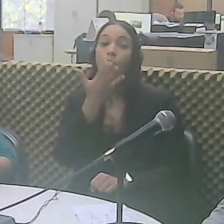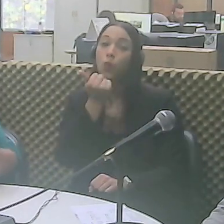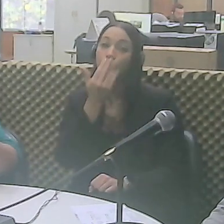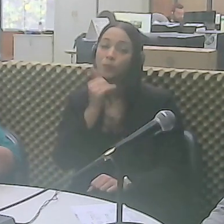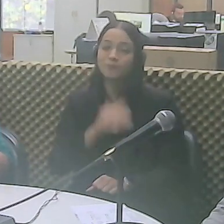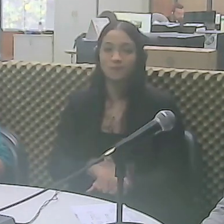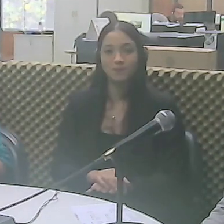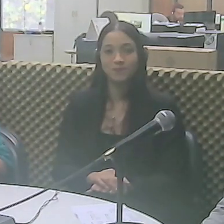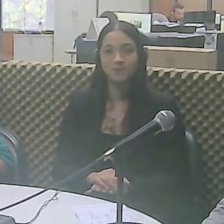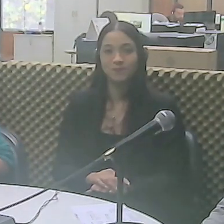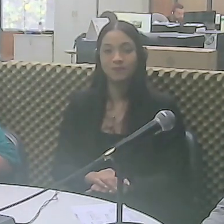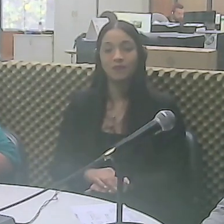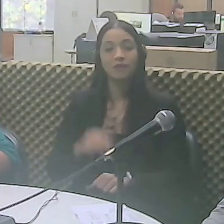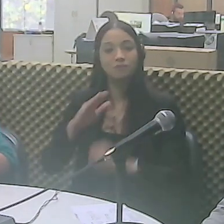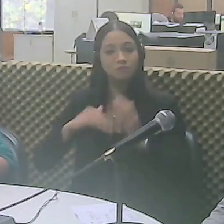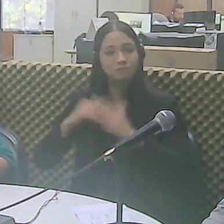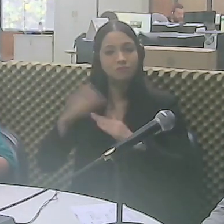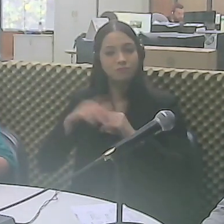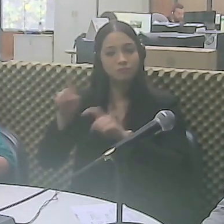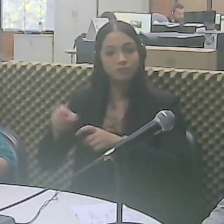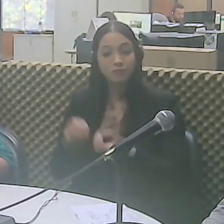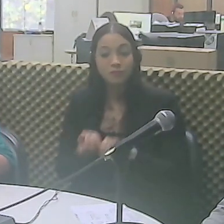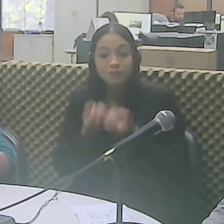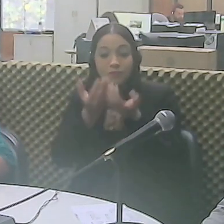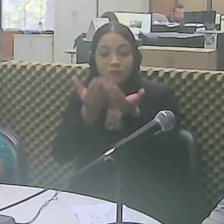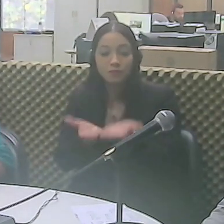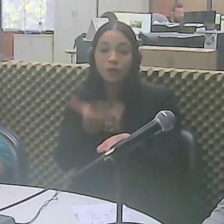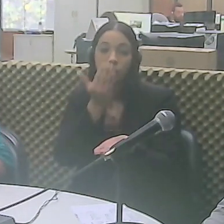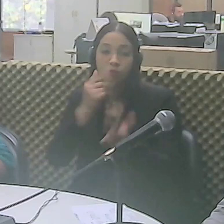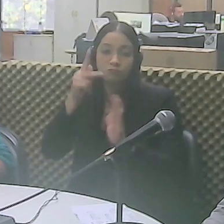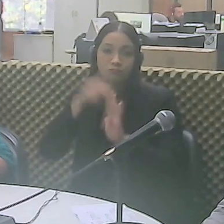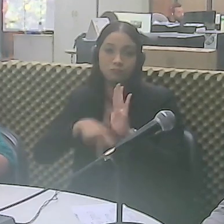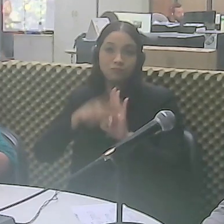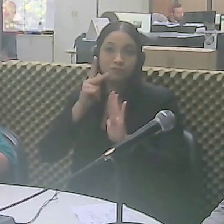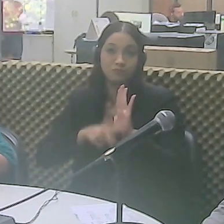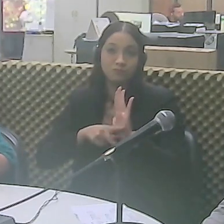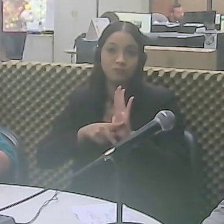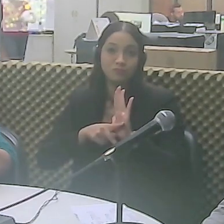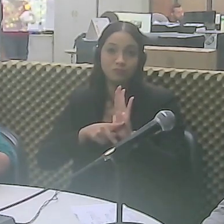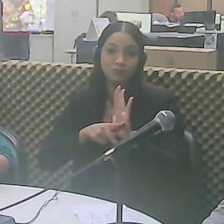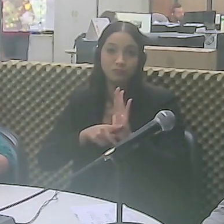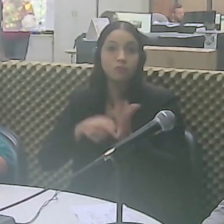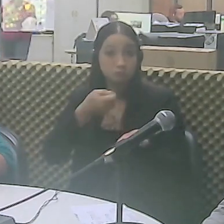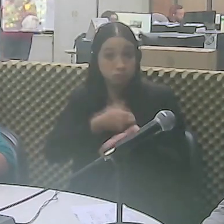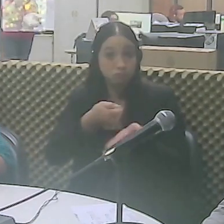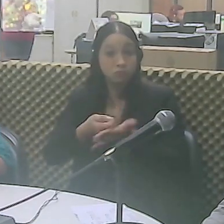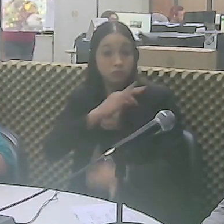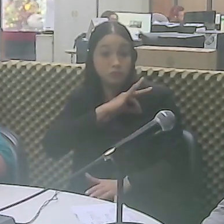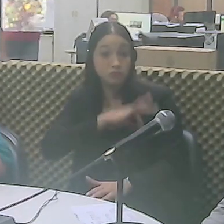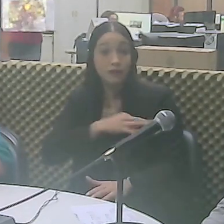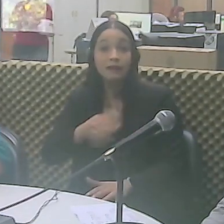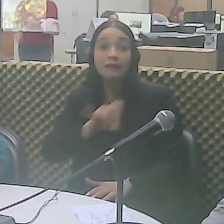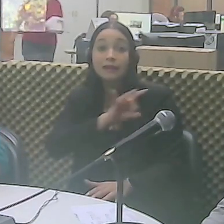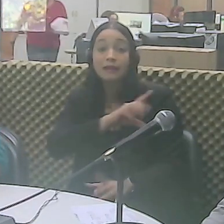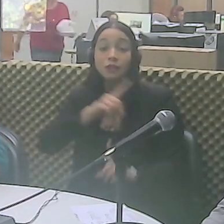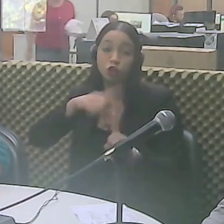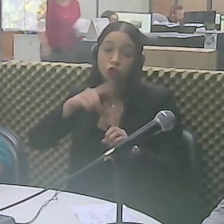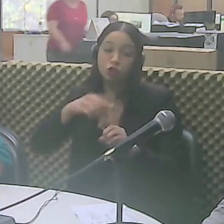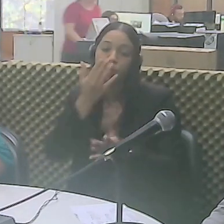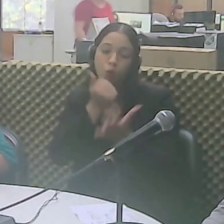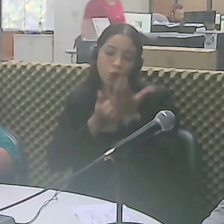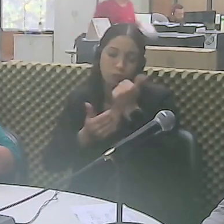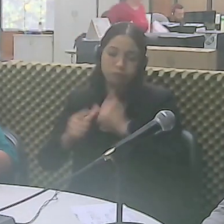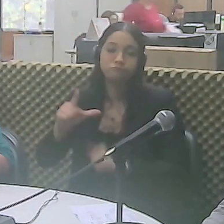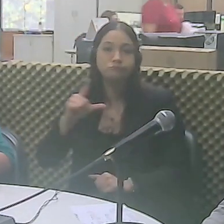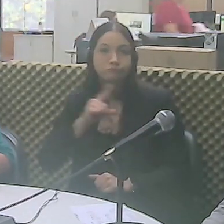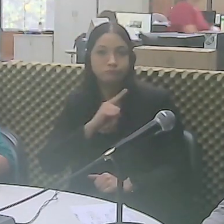alimentos. Os agricultores que fornecem os alimentos para o programa são pagos por cada tipo de alimento